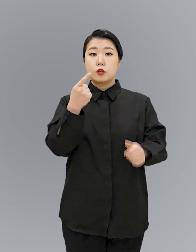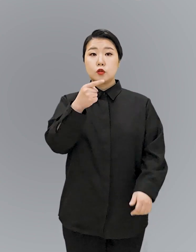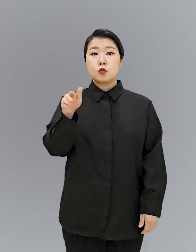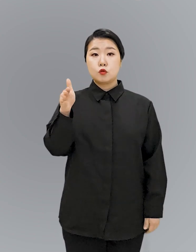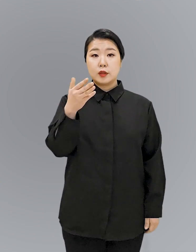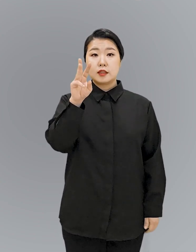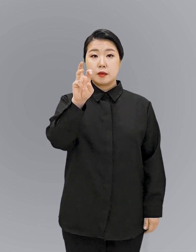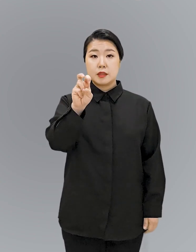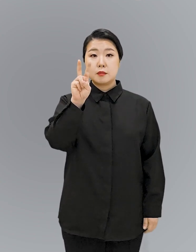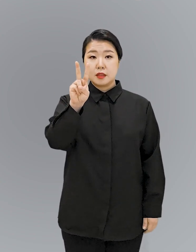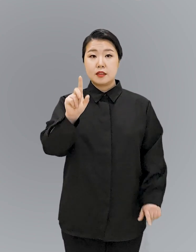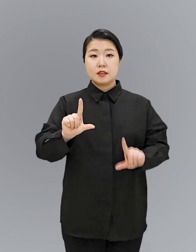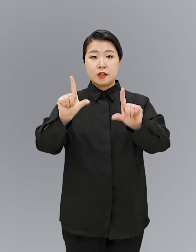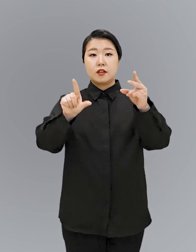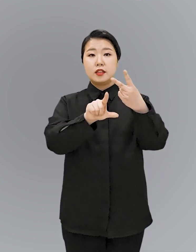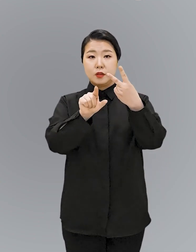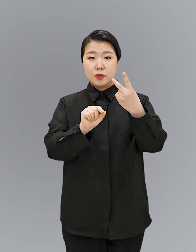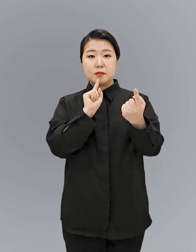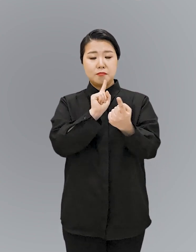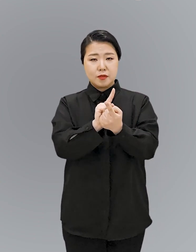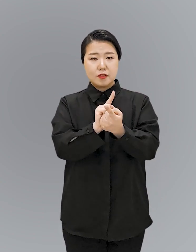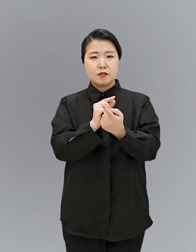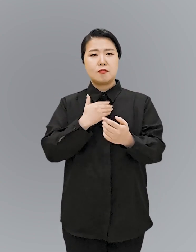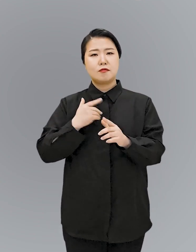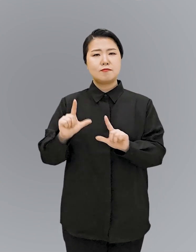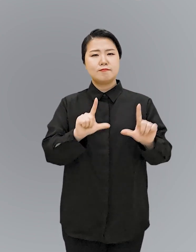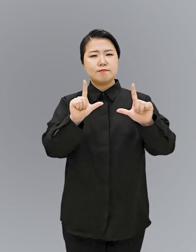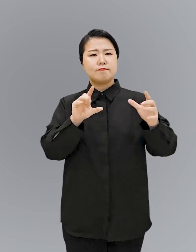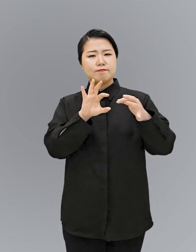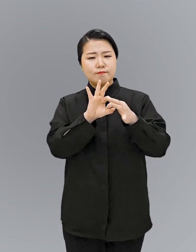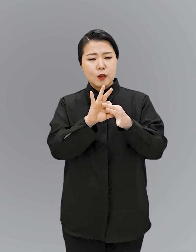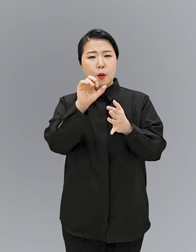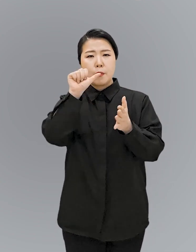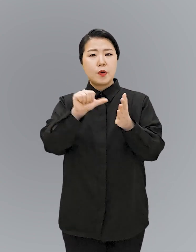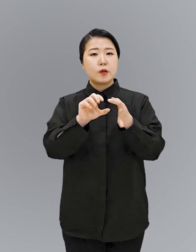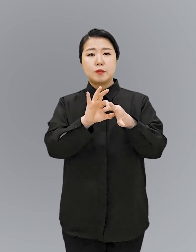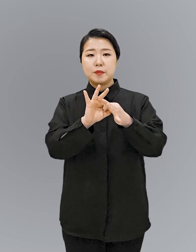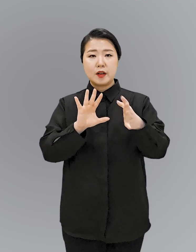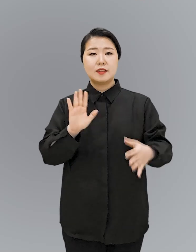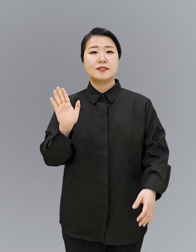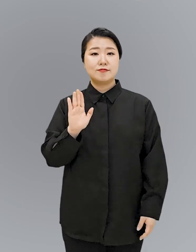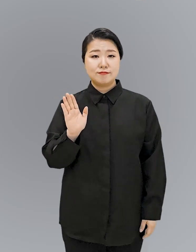그는 1932년 2월에 내 삶으로 들어와서 다시는 떠나지 않았다.